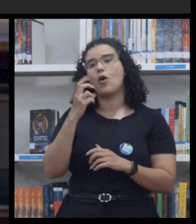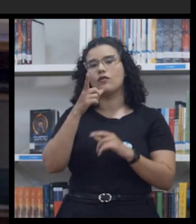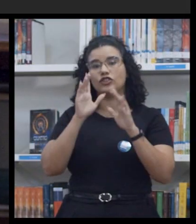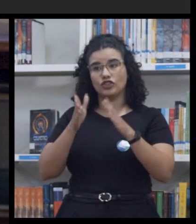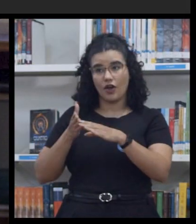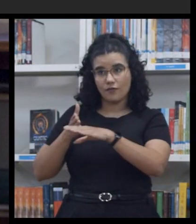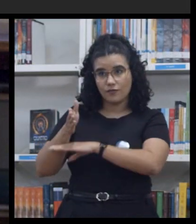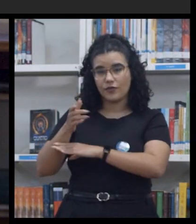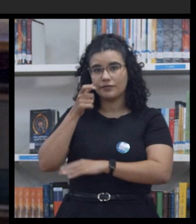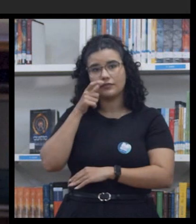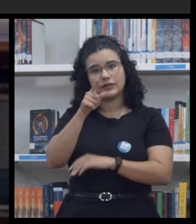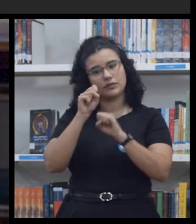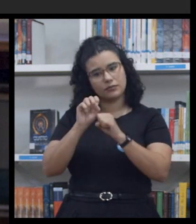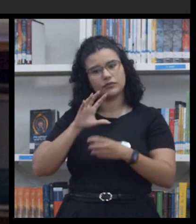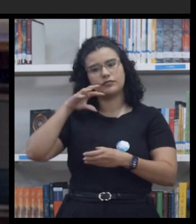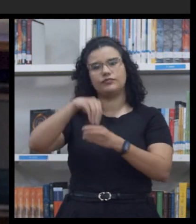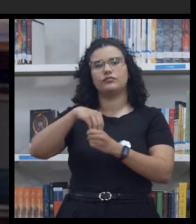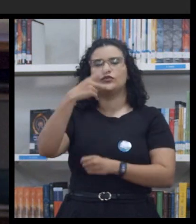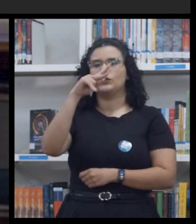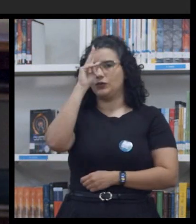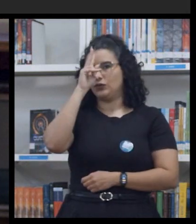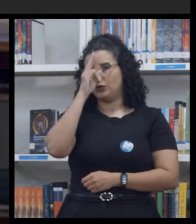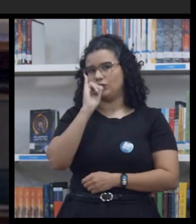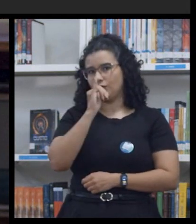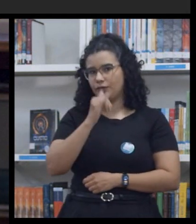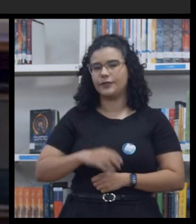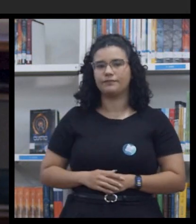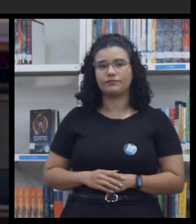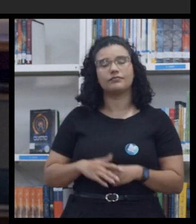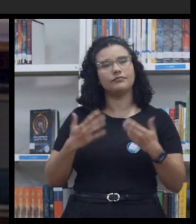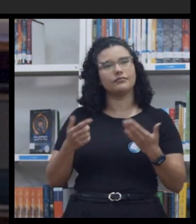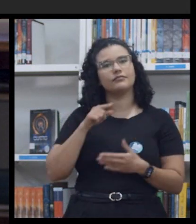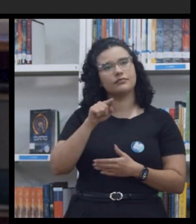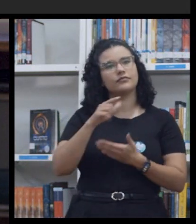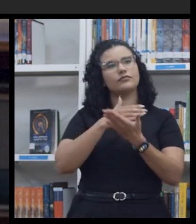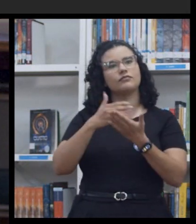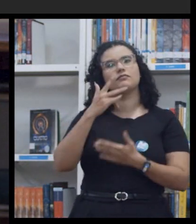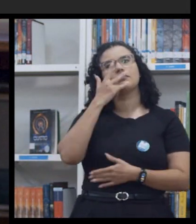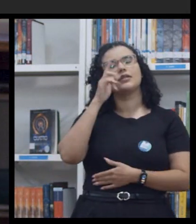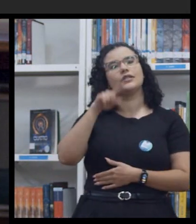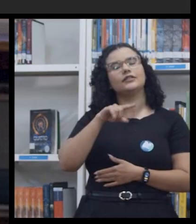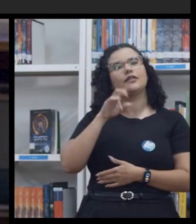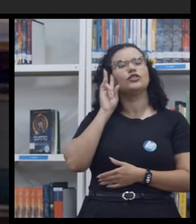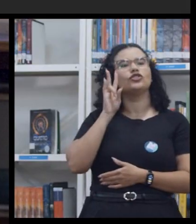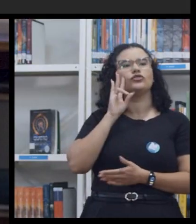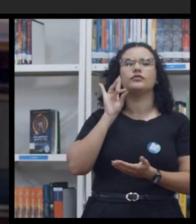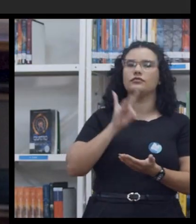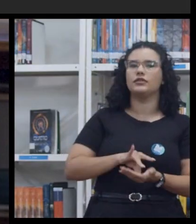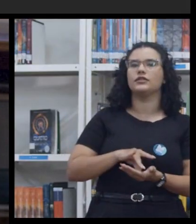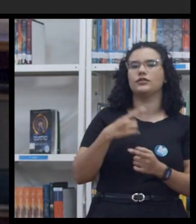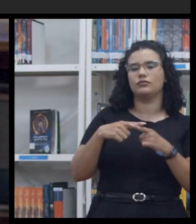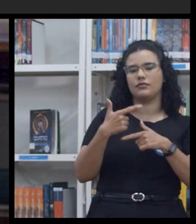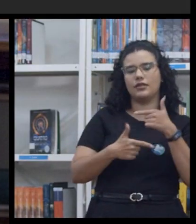lugar desses, você pode incluir isso na sua narrativa. E aí isso passa uma veracidade do trabalho que